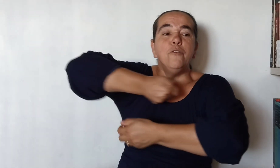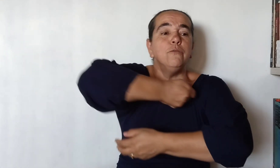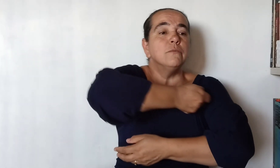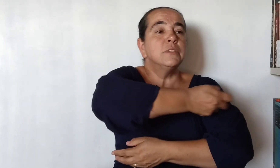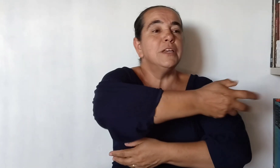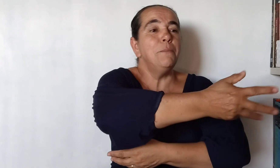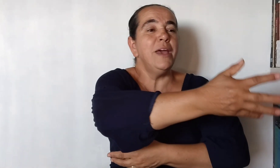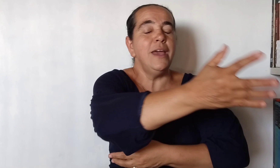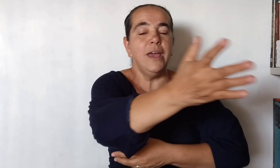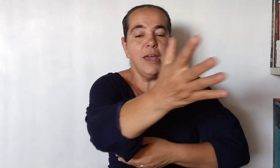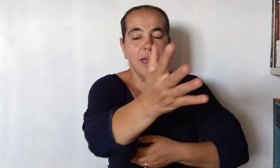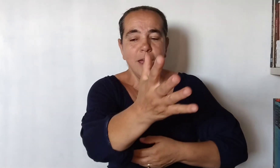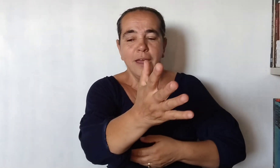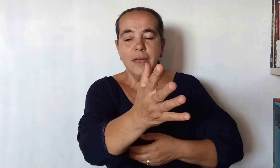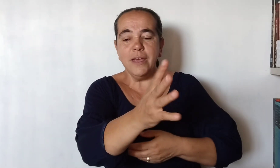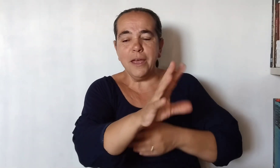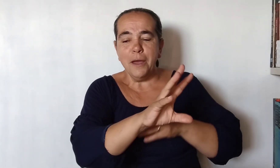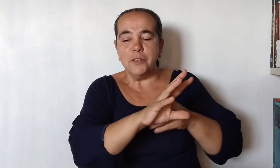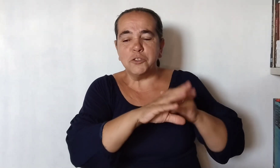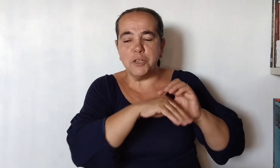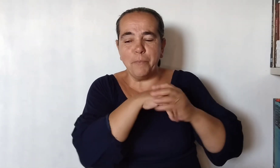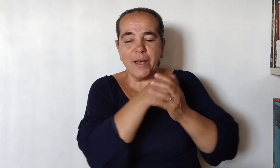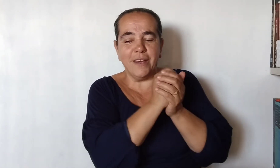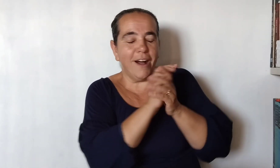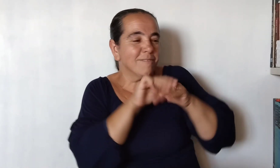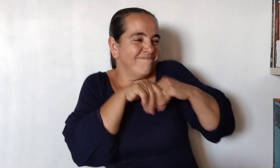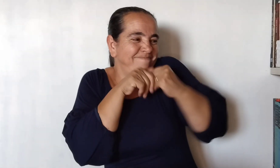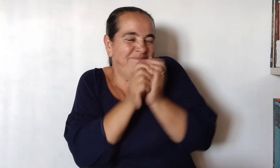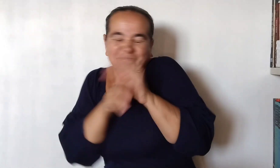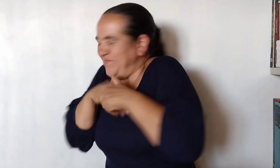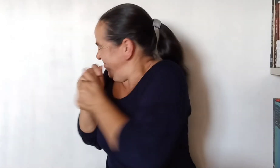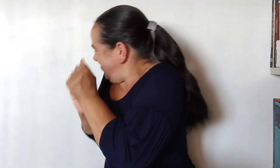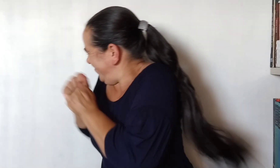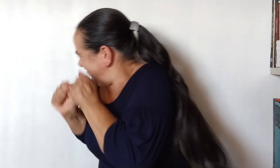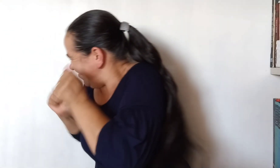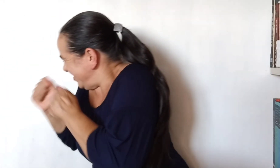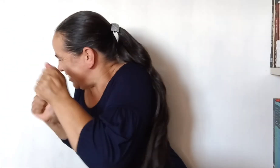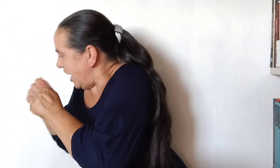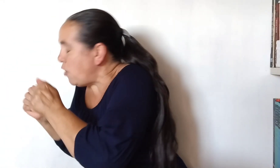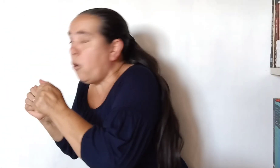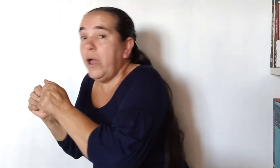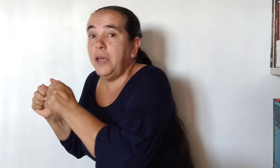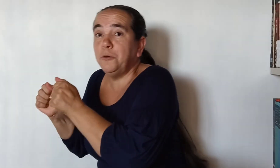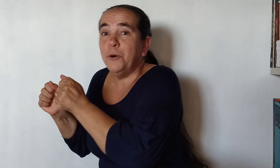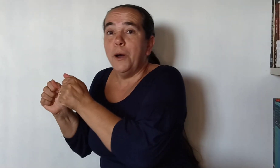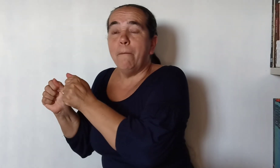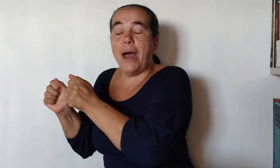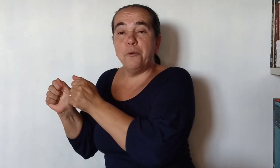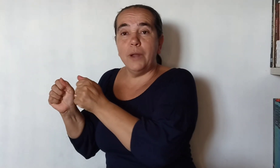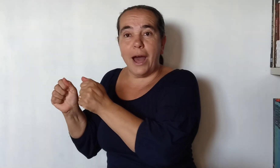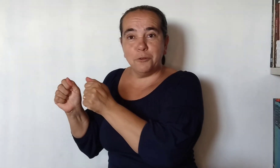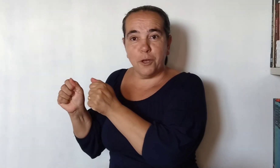Eu semeei e, tipo aqui, ó. Saio correndo para o lado que eu